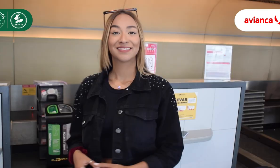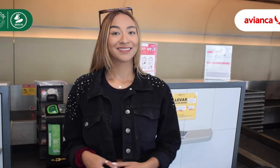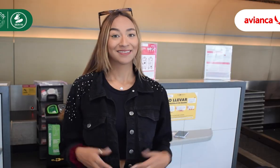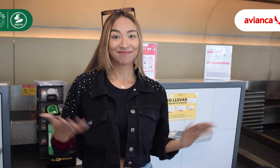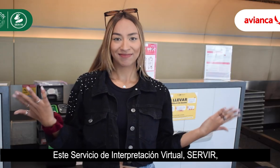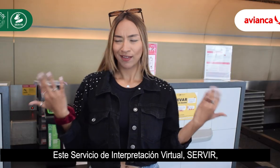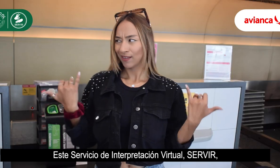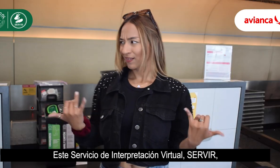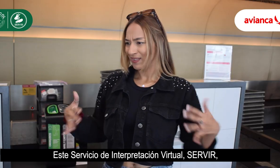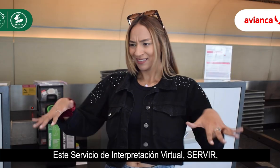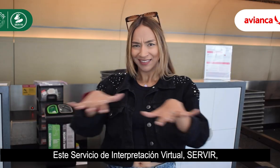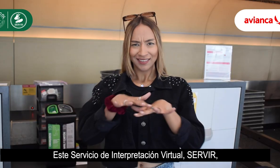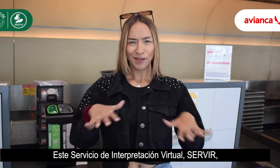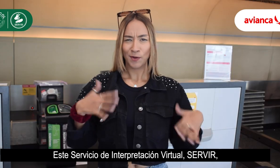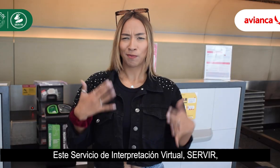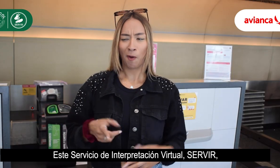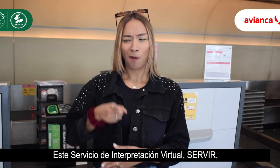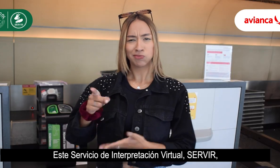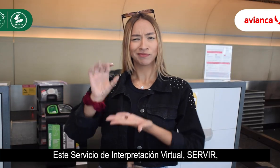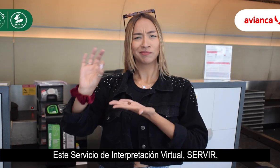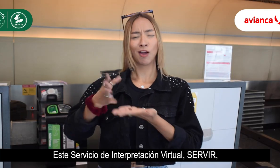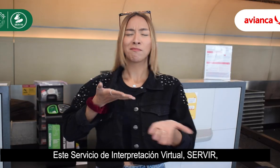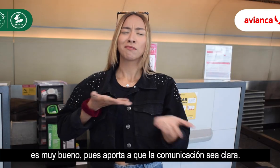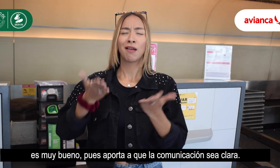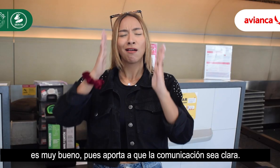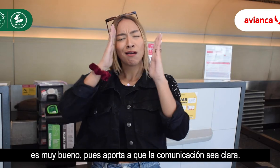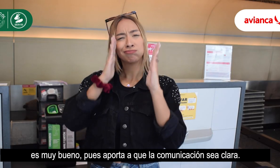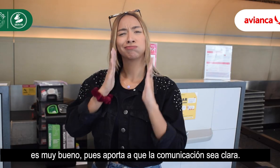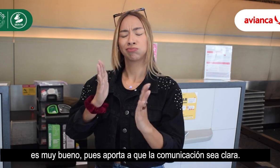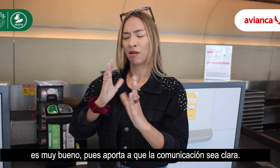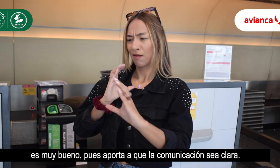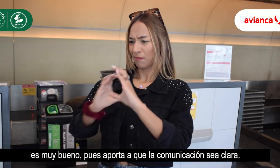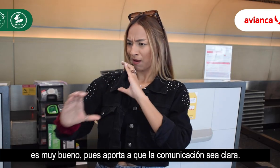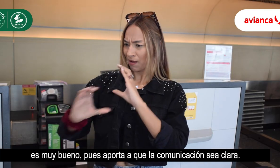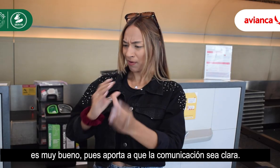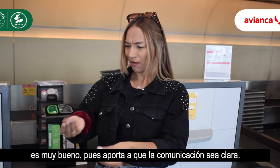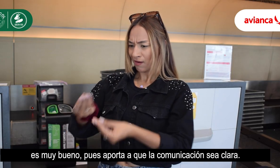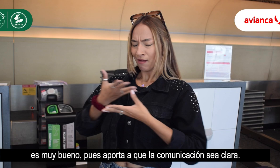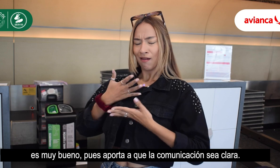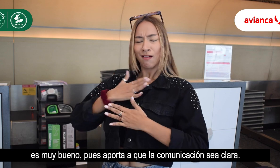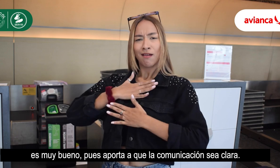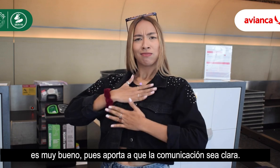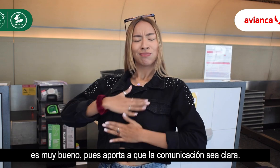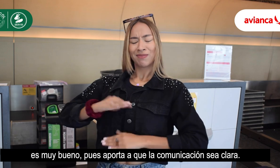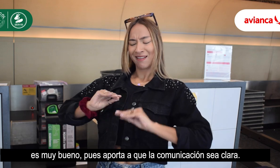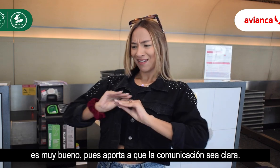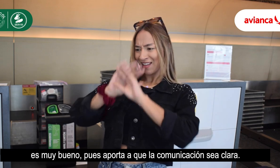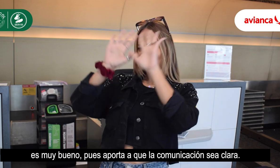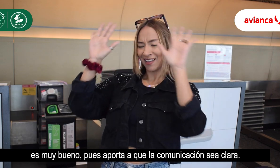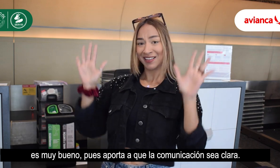Este servicio de interpretación virtual Servir es muy bueno, pues aporta a que la comunicación sea clara.